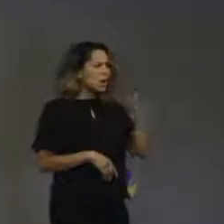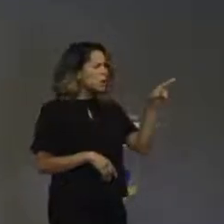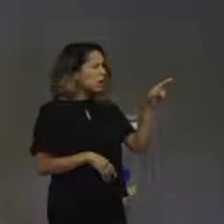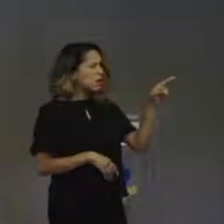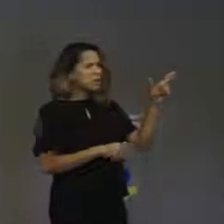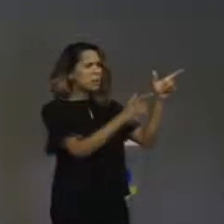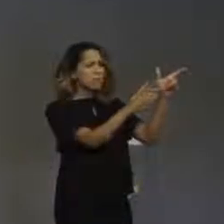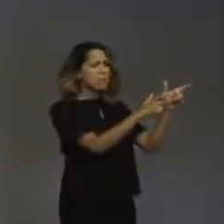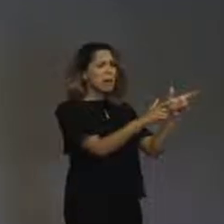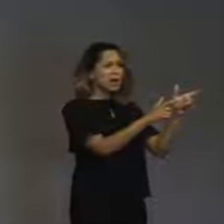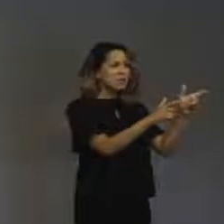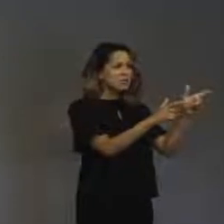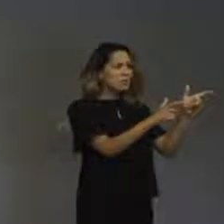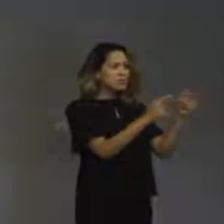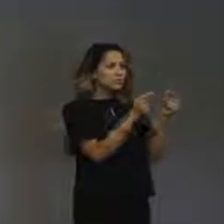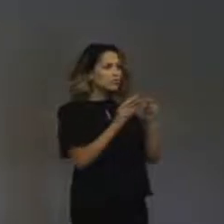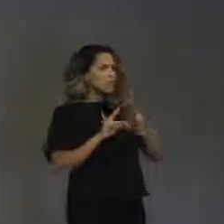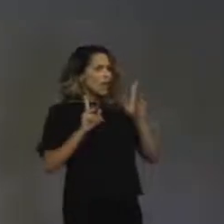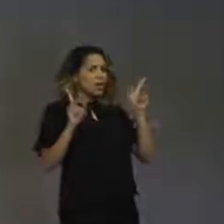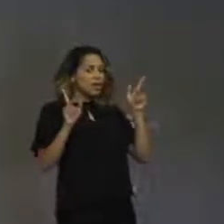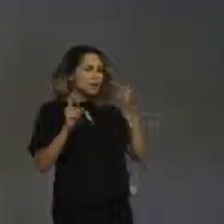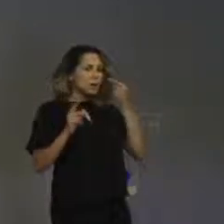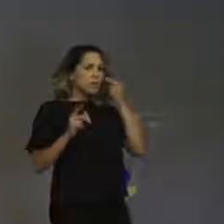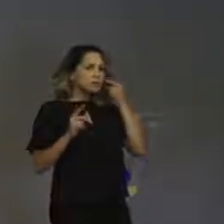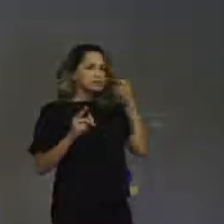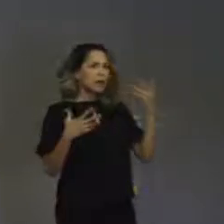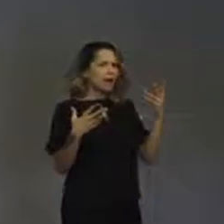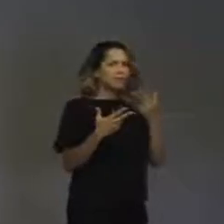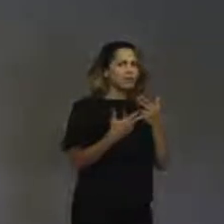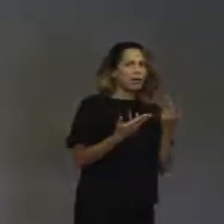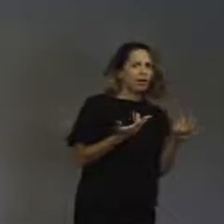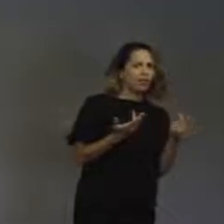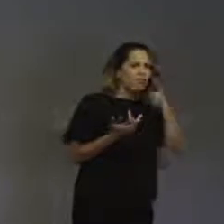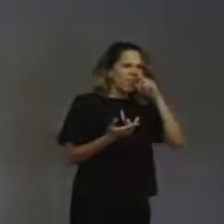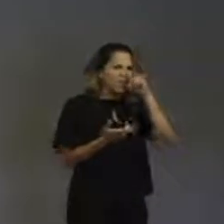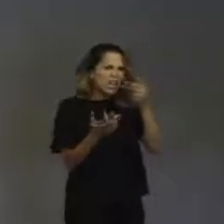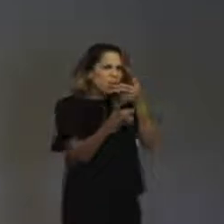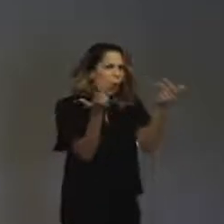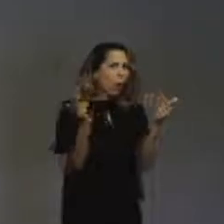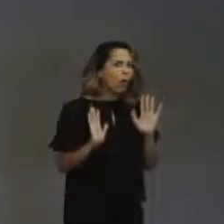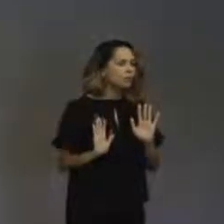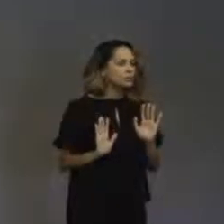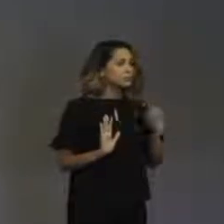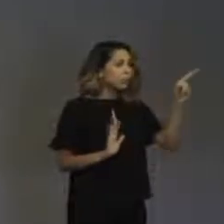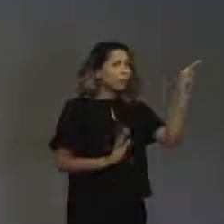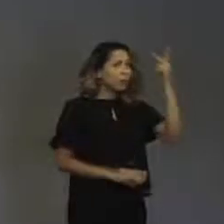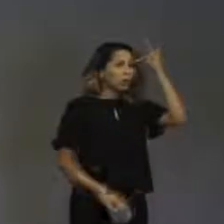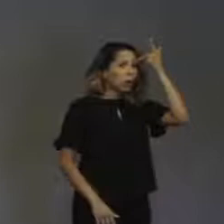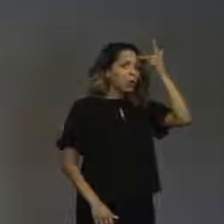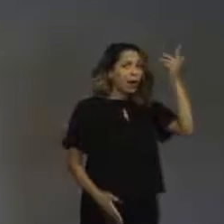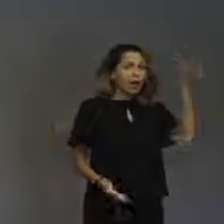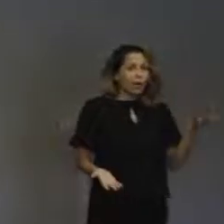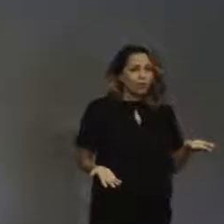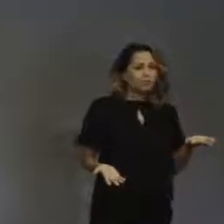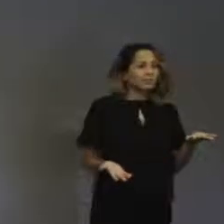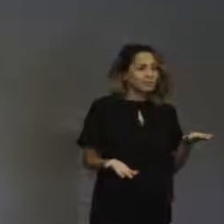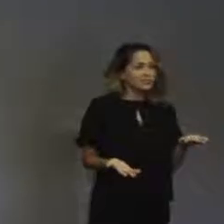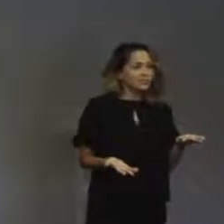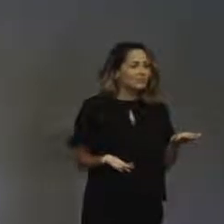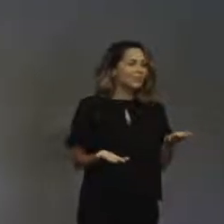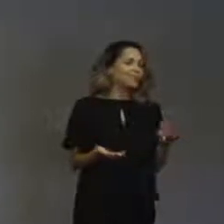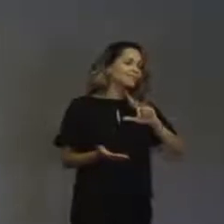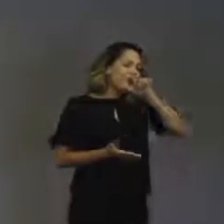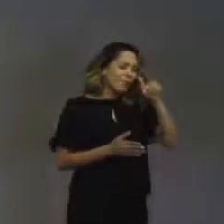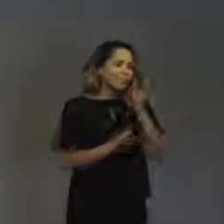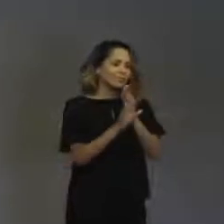normal, né? Um bairro normal. Porque não estavam naquele, assim como ocorre, enfim, com os grandes extremos da cidade. De modo que, quando a gente fala